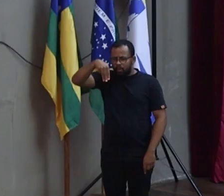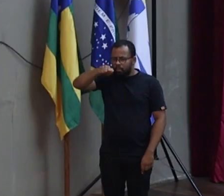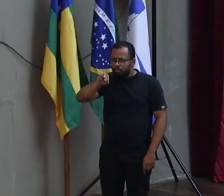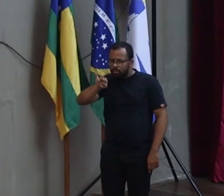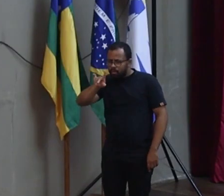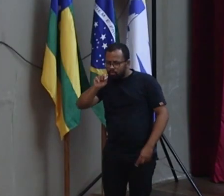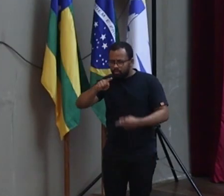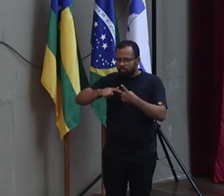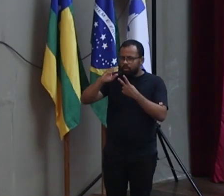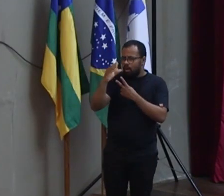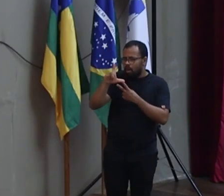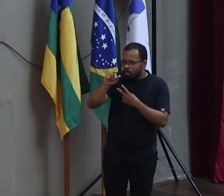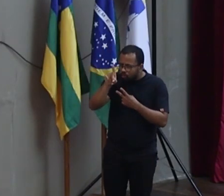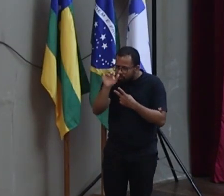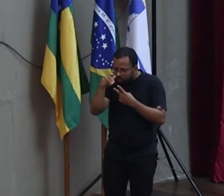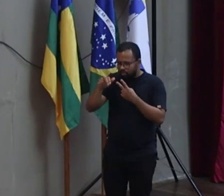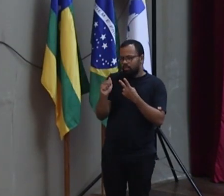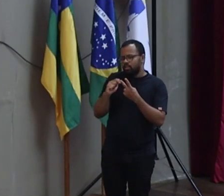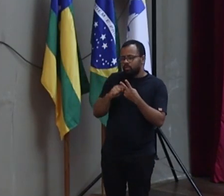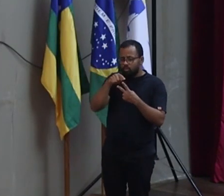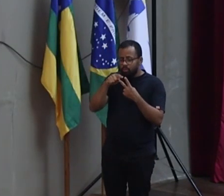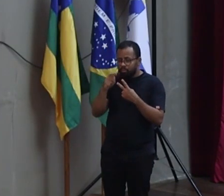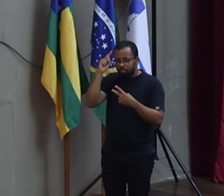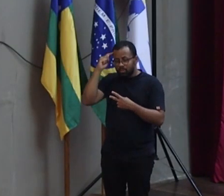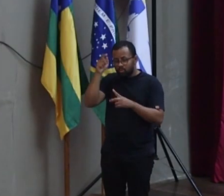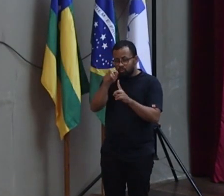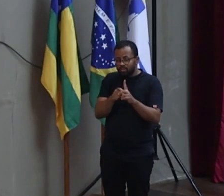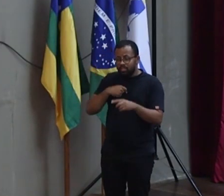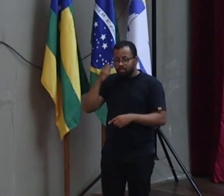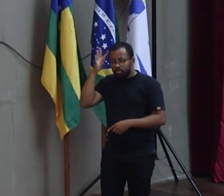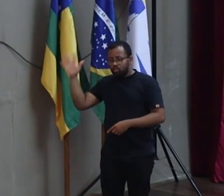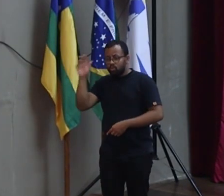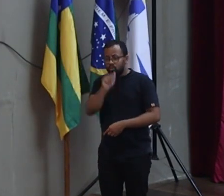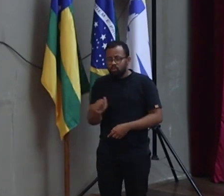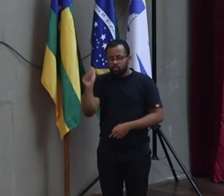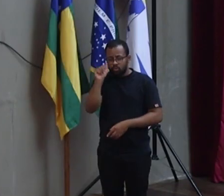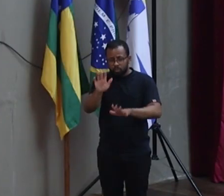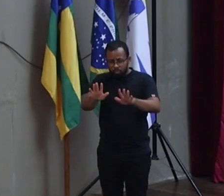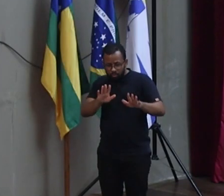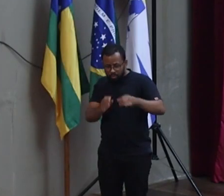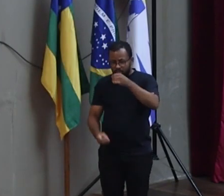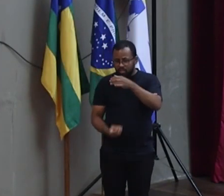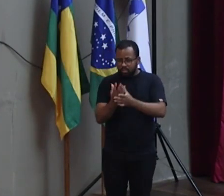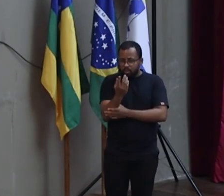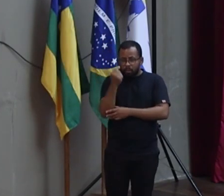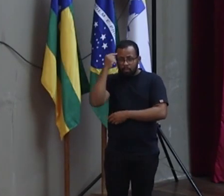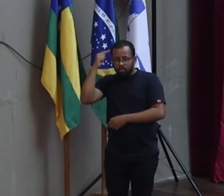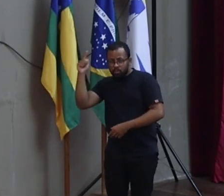quanto da professora Claudiana, de alguém que imaginou uma associação, que não somente sonhou, mas que projetou, que